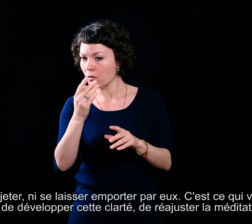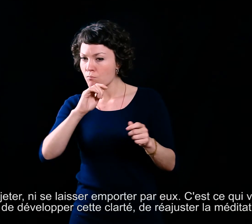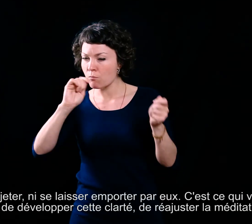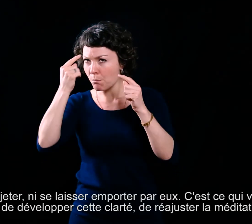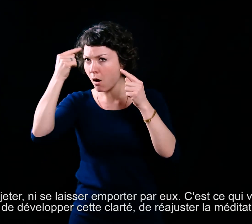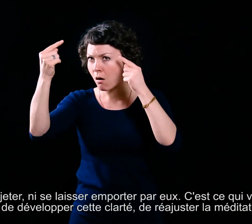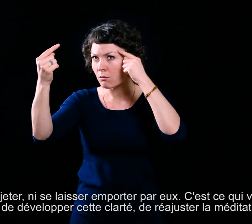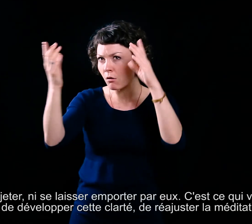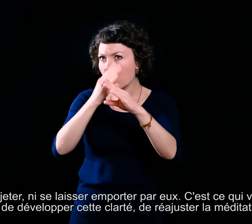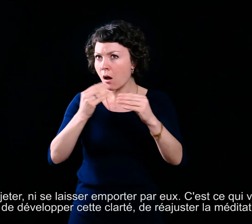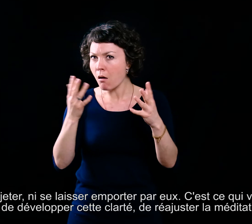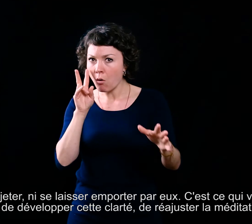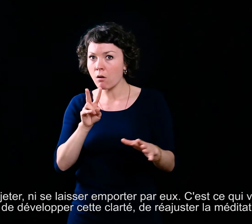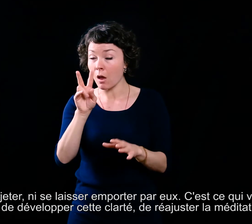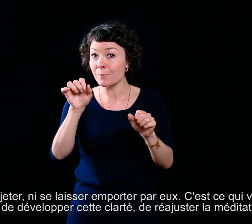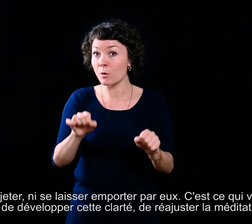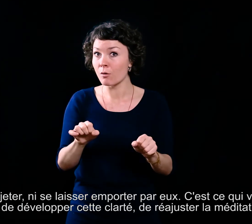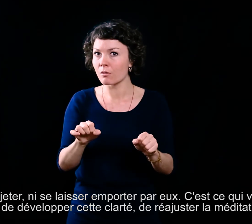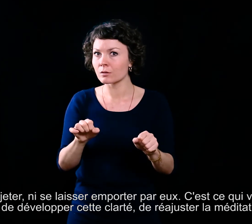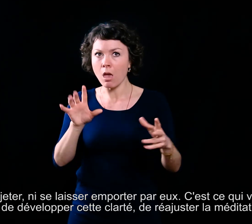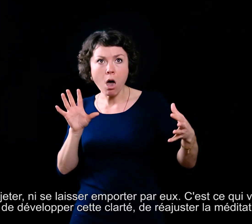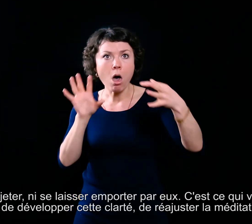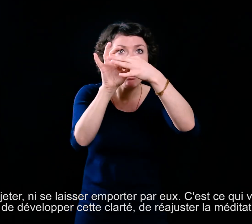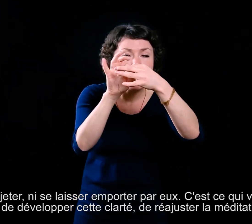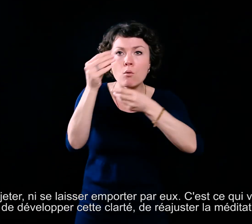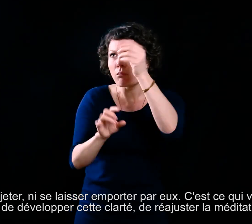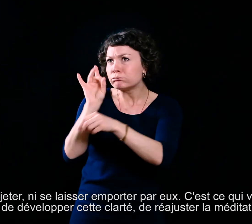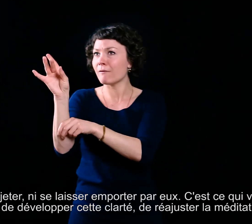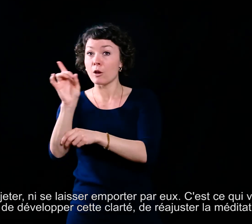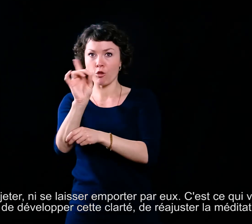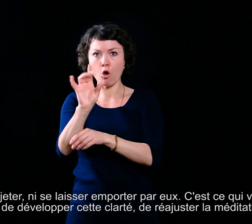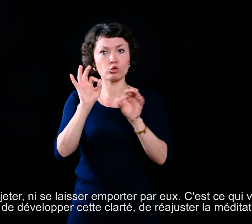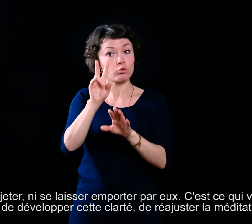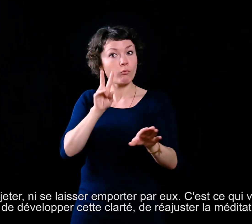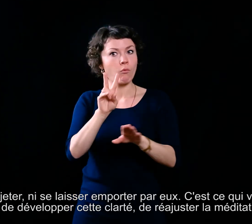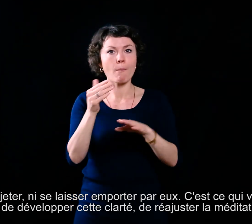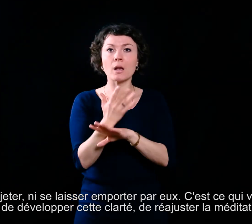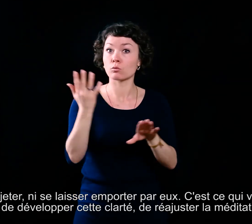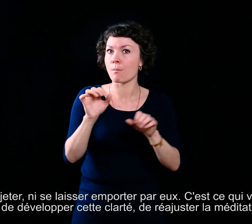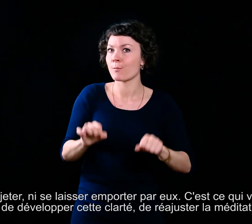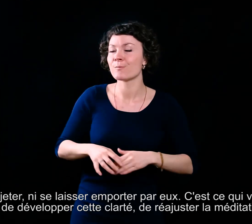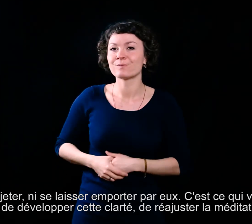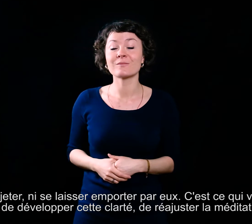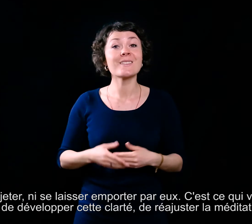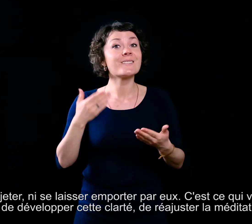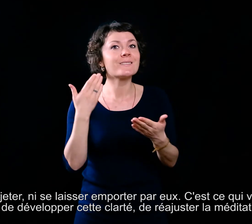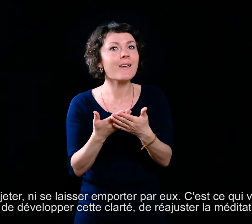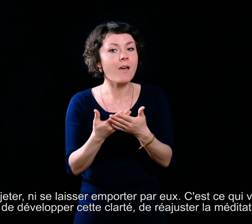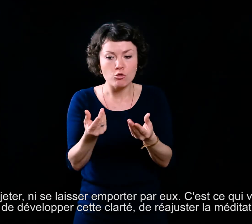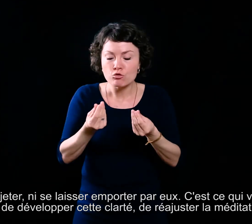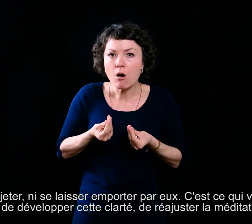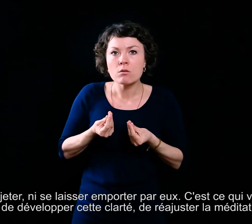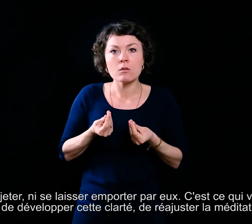mouvements sans ni les rejeter, ni se laisser emporter par eux. Et c'est ce qui va nous permettre de pouvoir développer cette clarté,